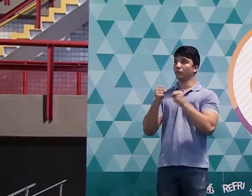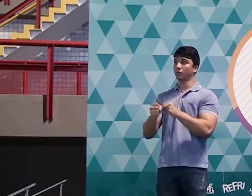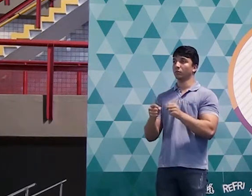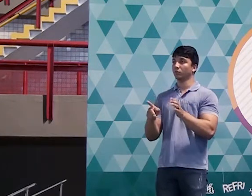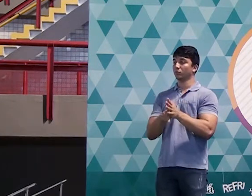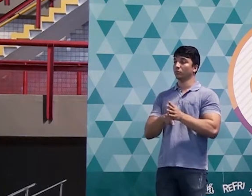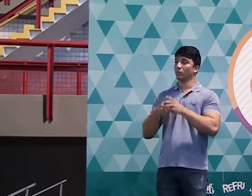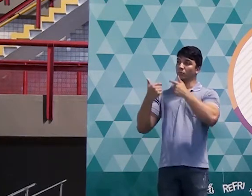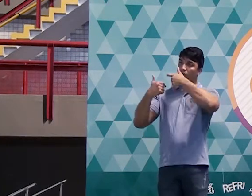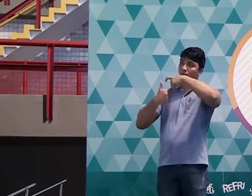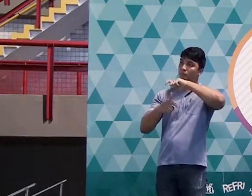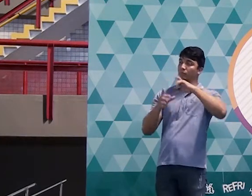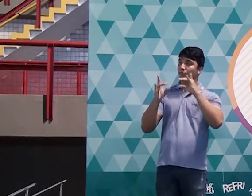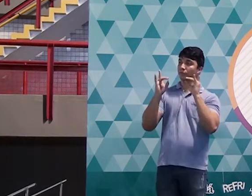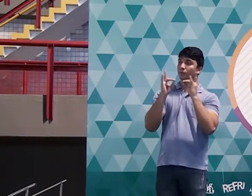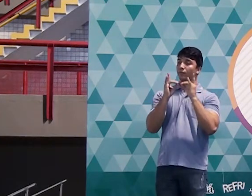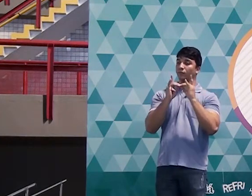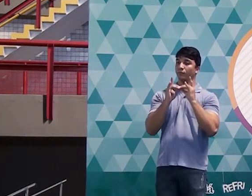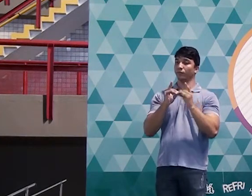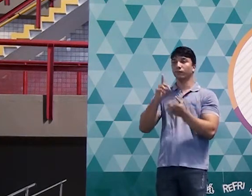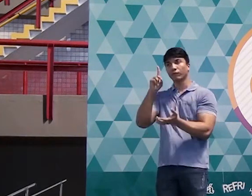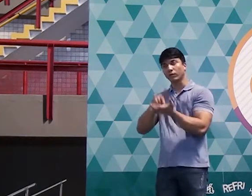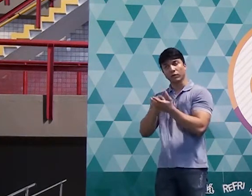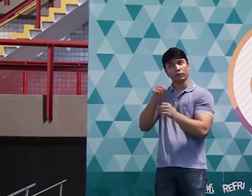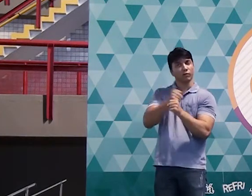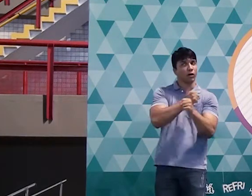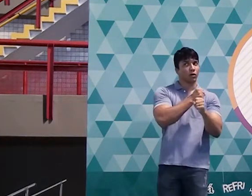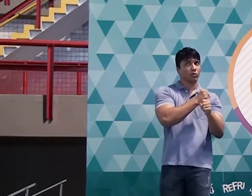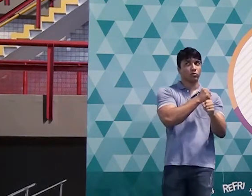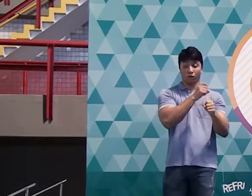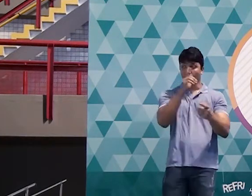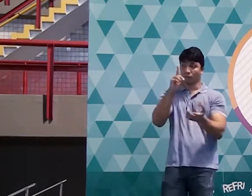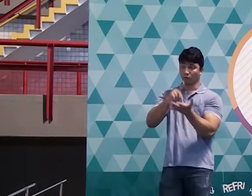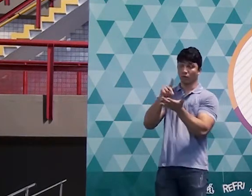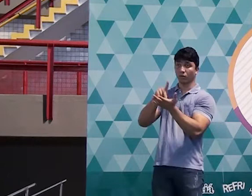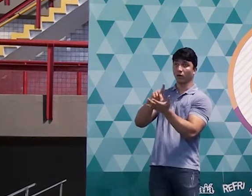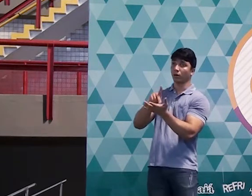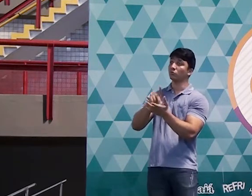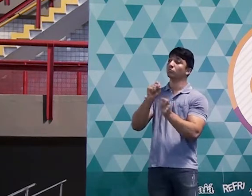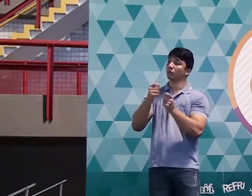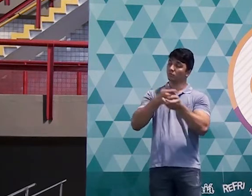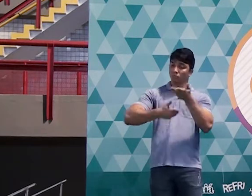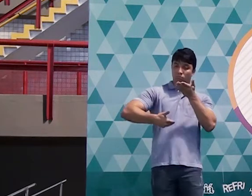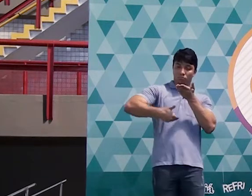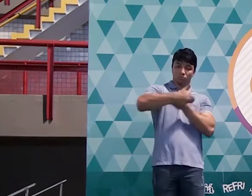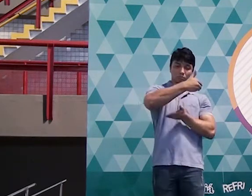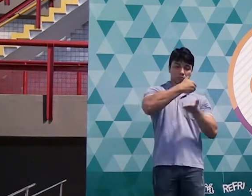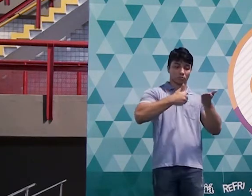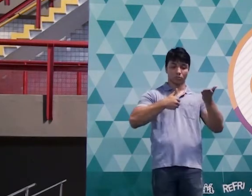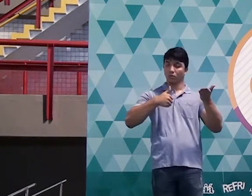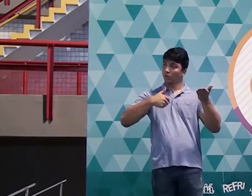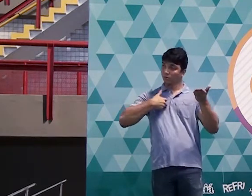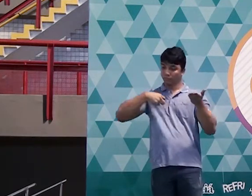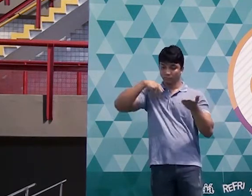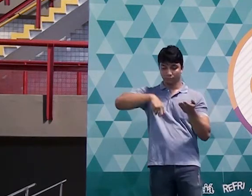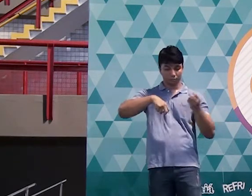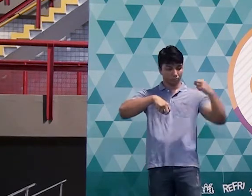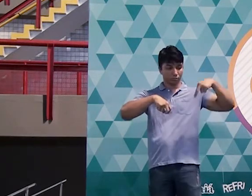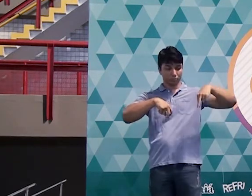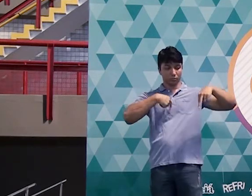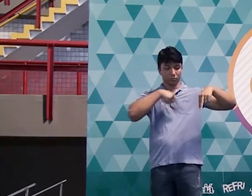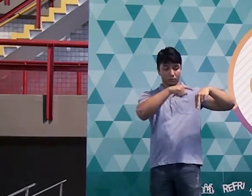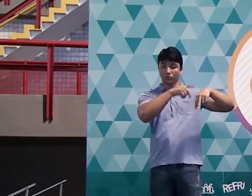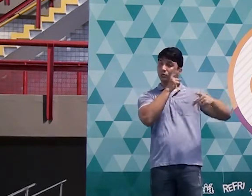sociedade feudal. Está verdadeiro e está falso. É verdade que a relação entre senhor, suzerano e